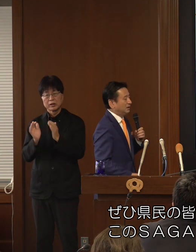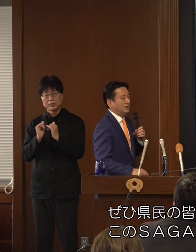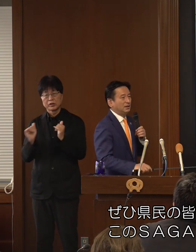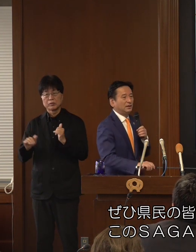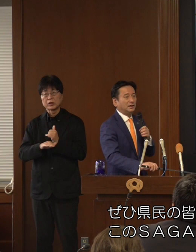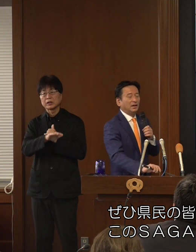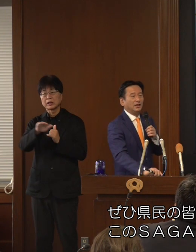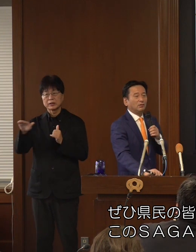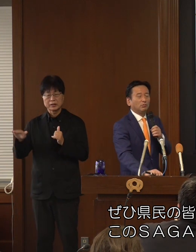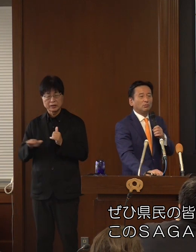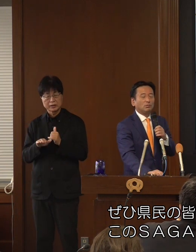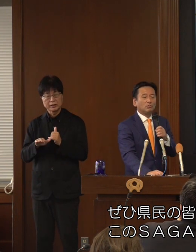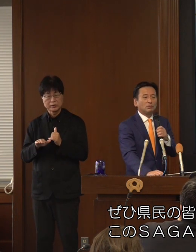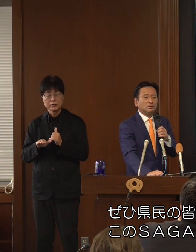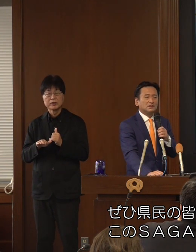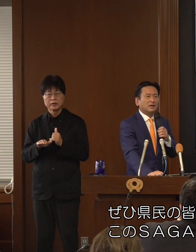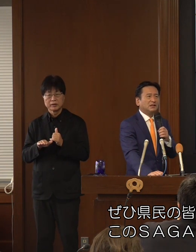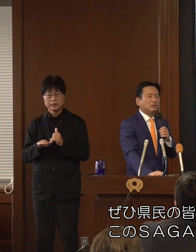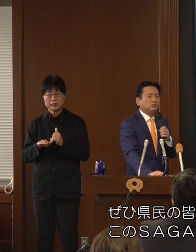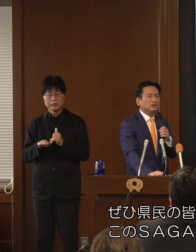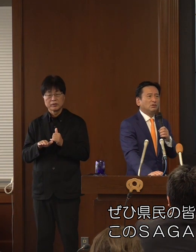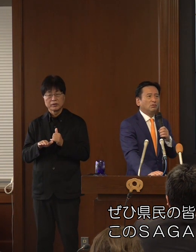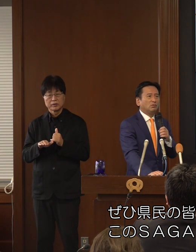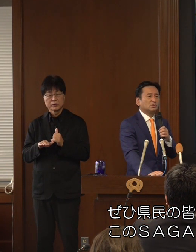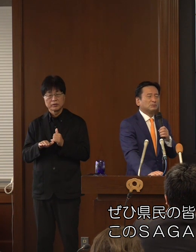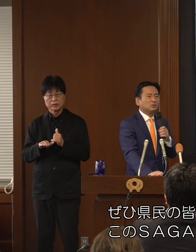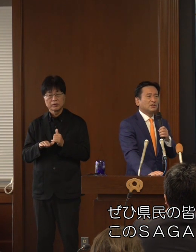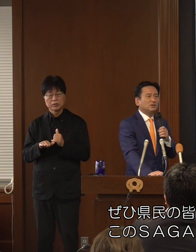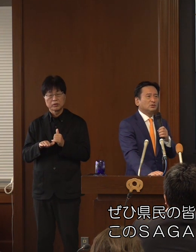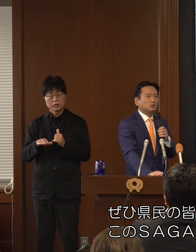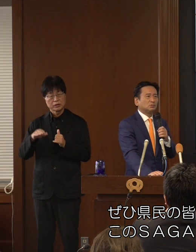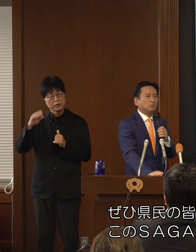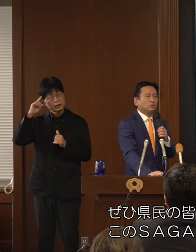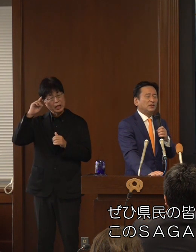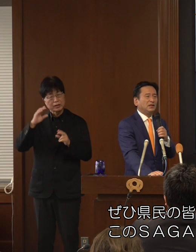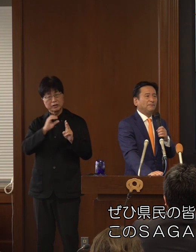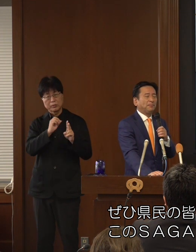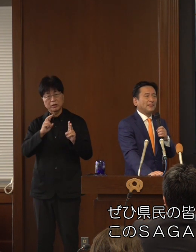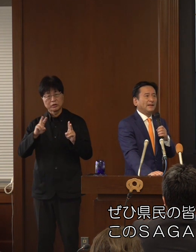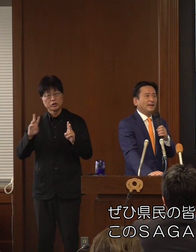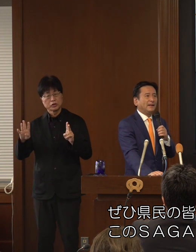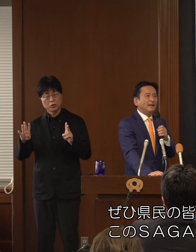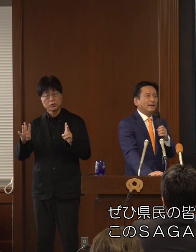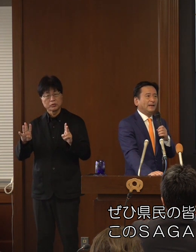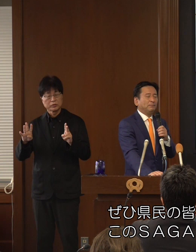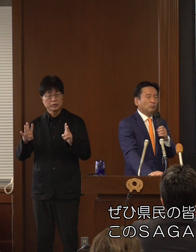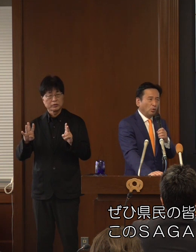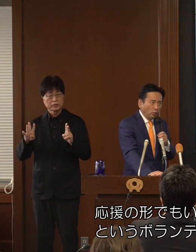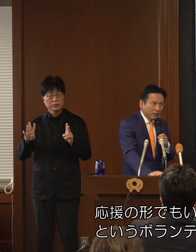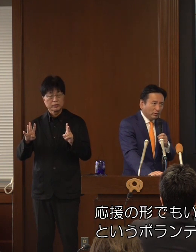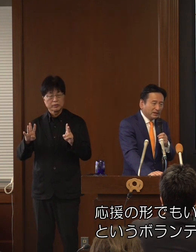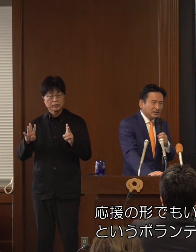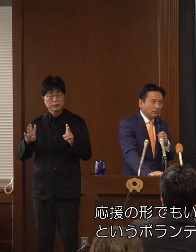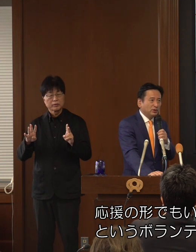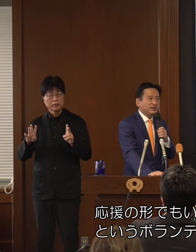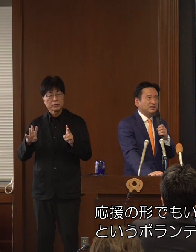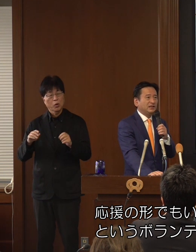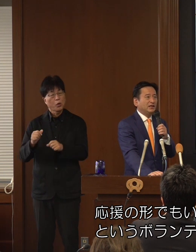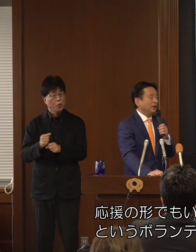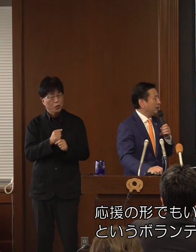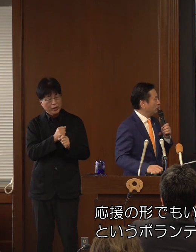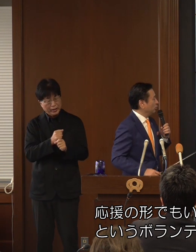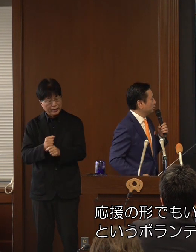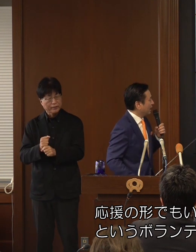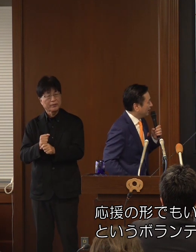方に、この佐賀2024スポ全勝スポに、 応援の形でもいい